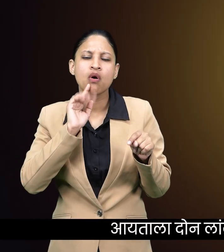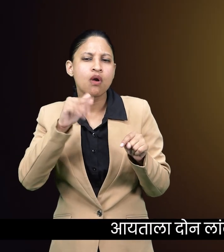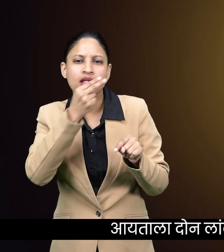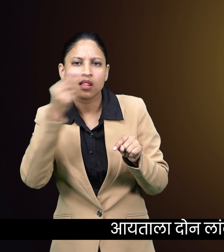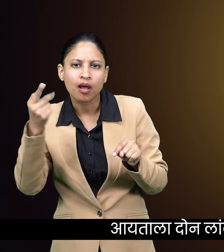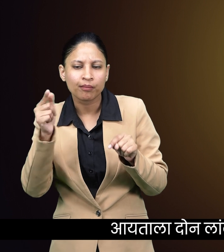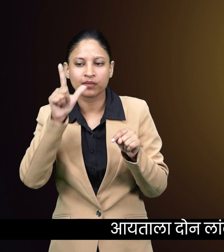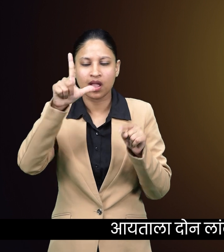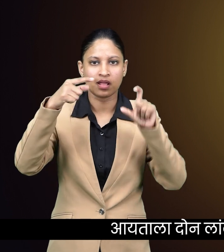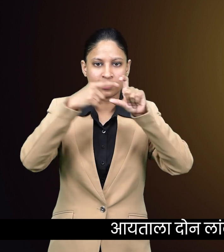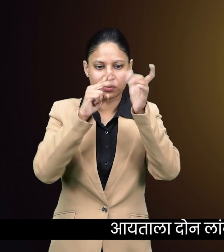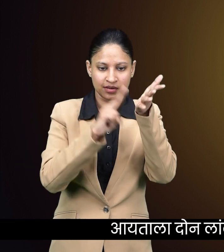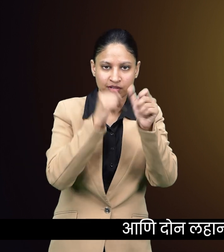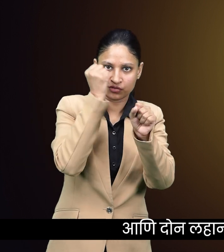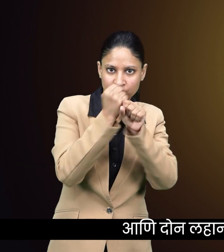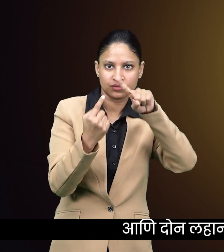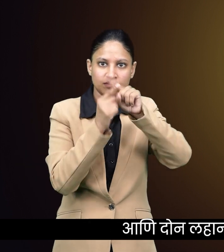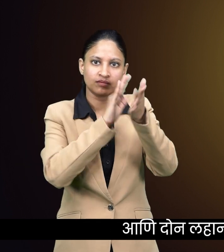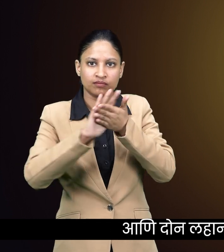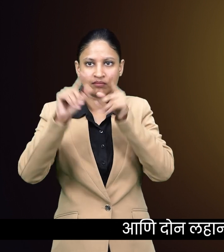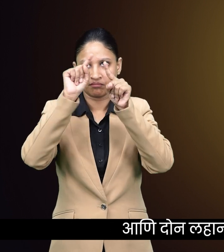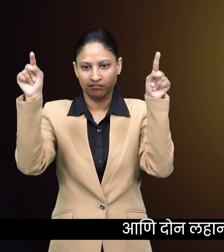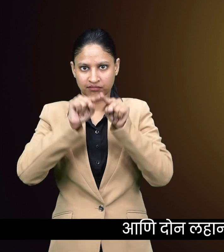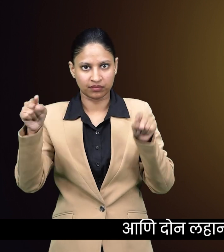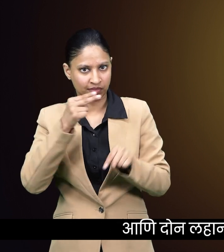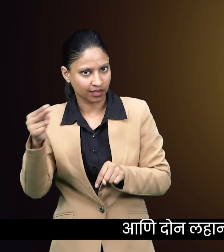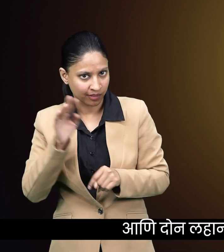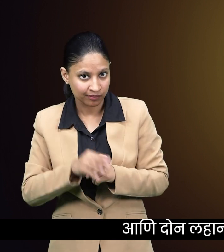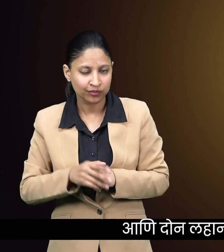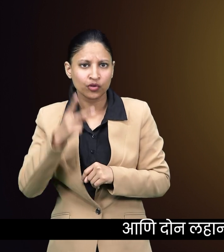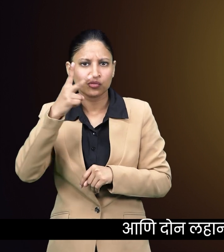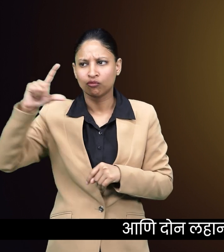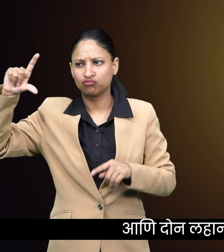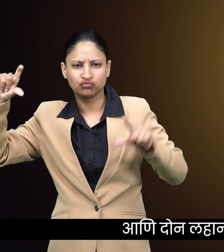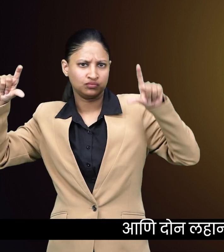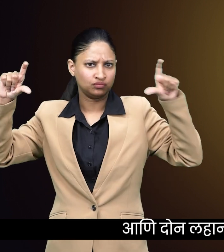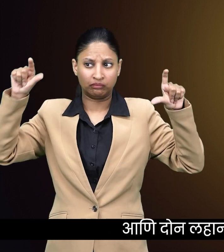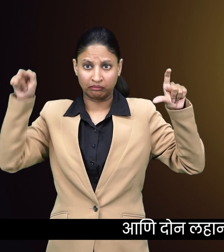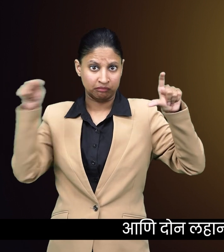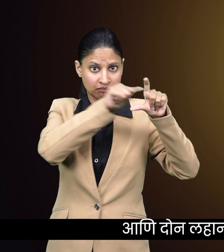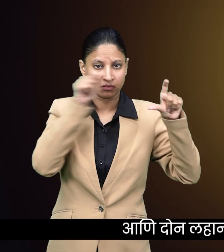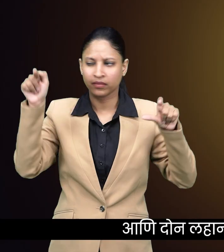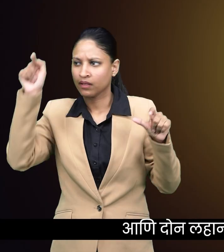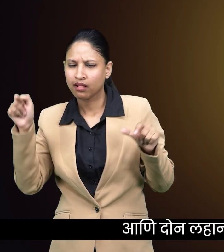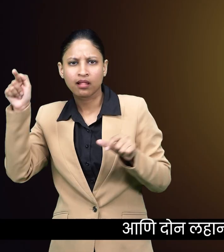आपण लांबी म्हणतो, आणि 2 लहान बाजू असतात, त्याला आपण रुंदी म्हणतो.